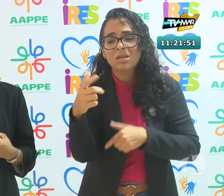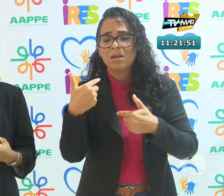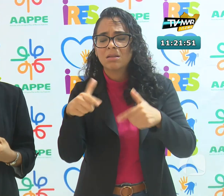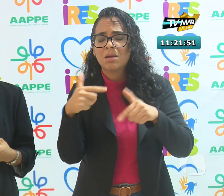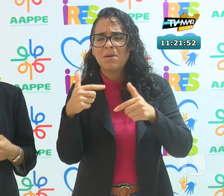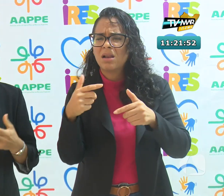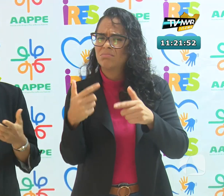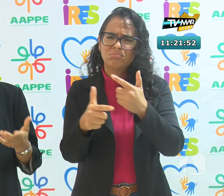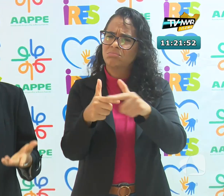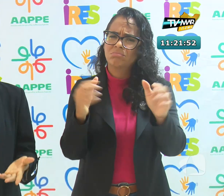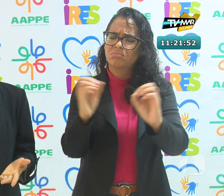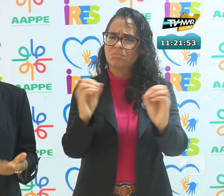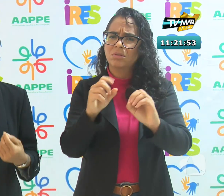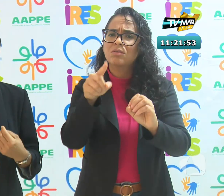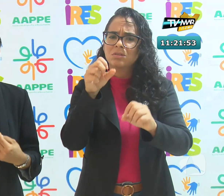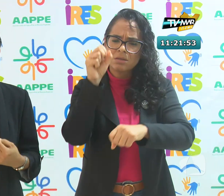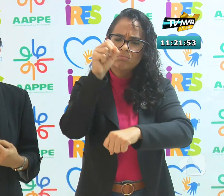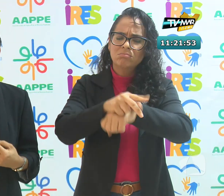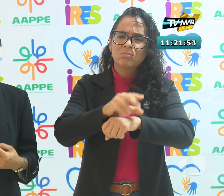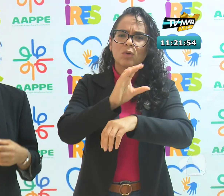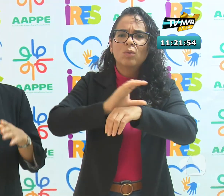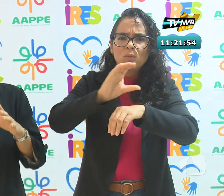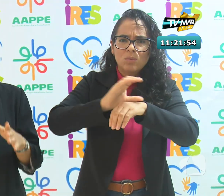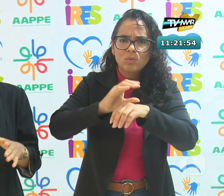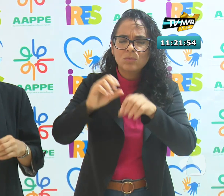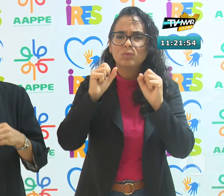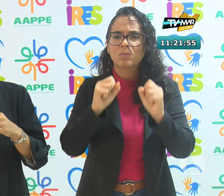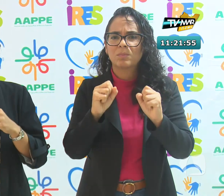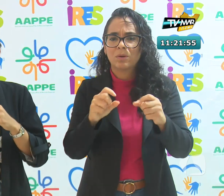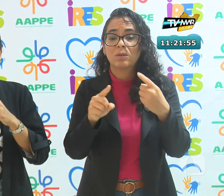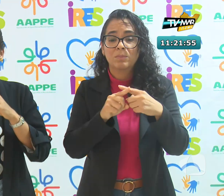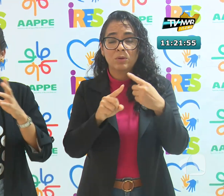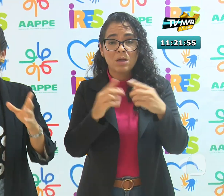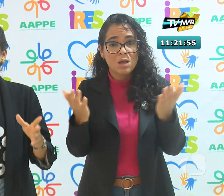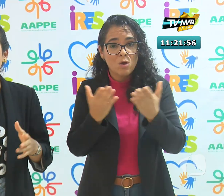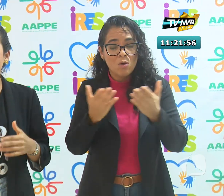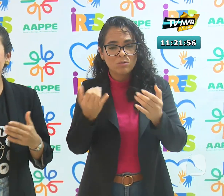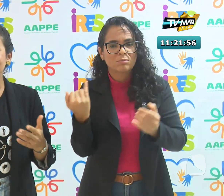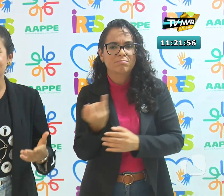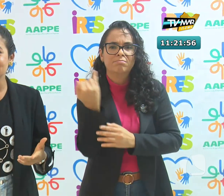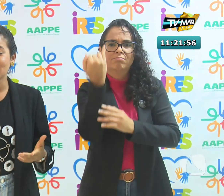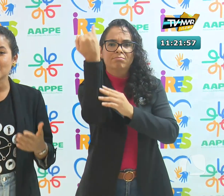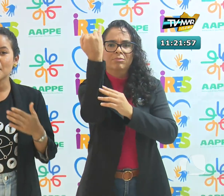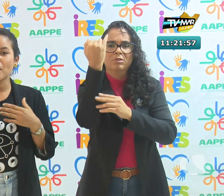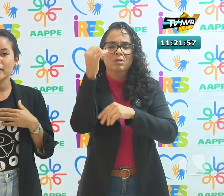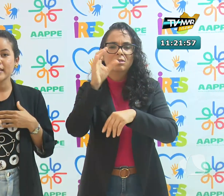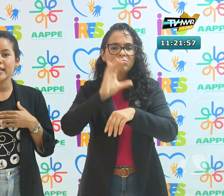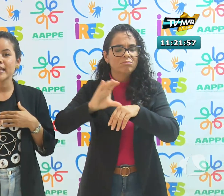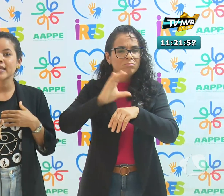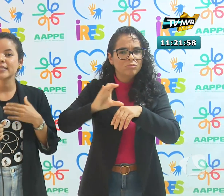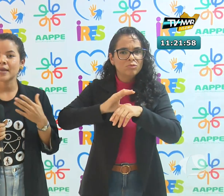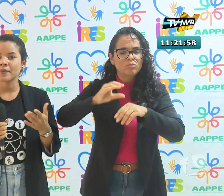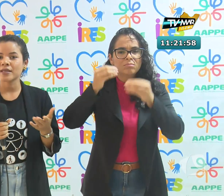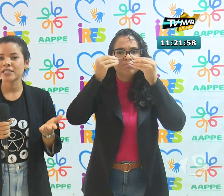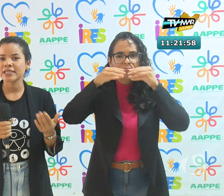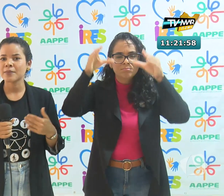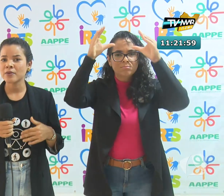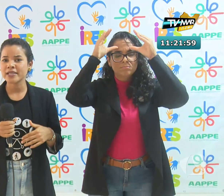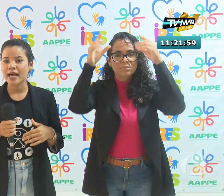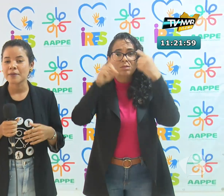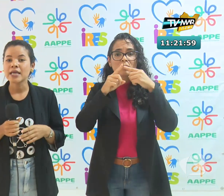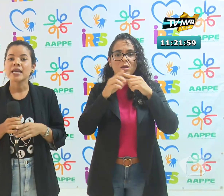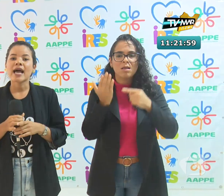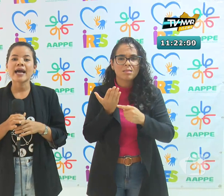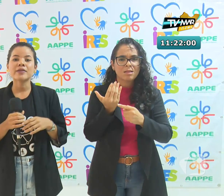vem se qualificar, porque é muito importante a qualificação profissional. Hoje em dia, a tecnologia está em evidência, então é importante que a gente